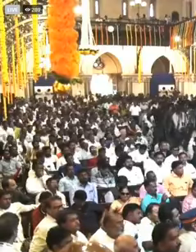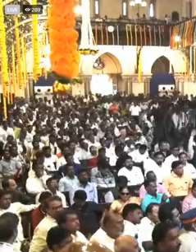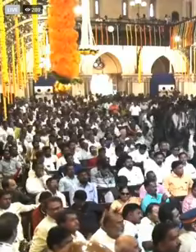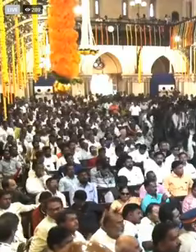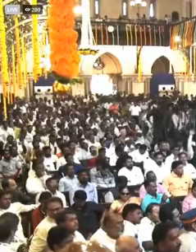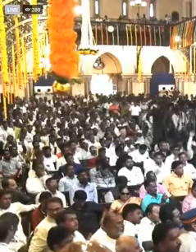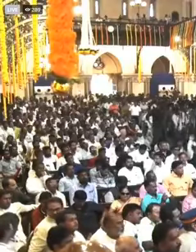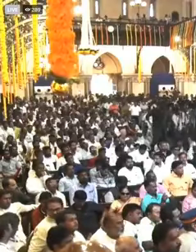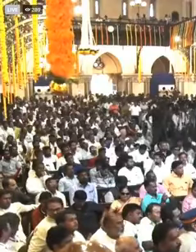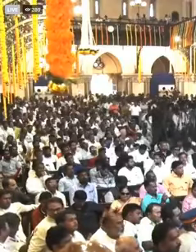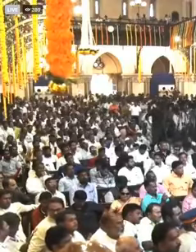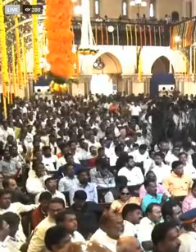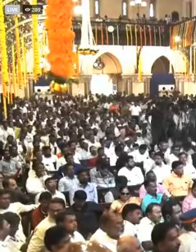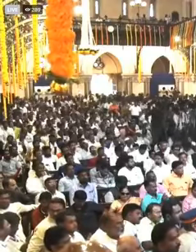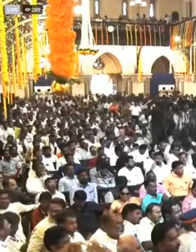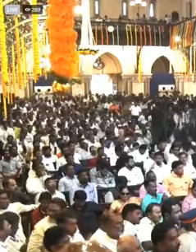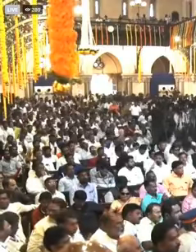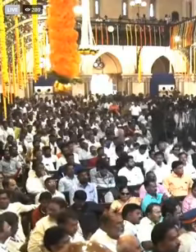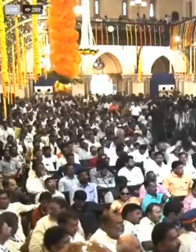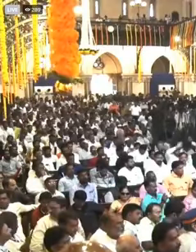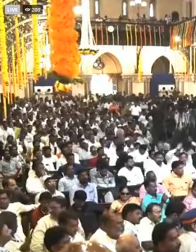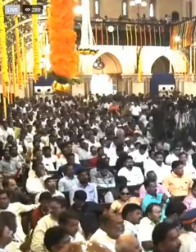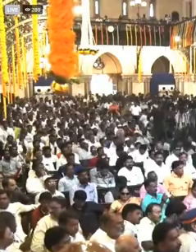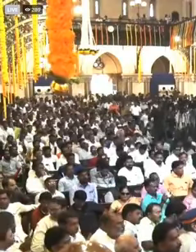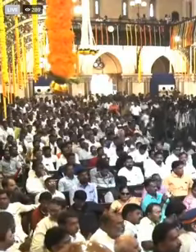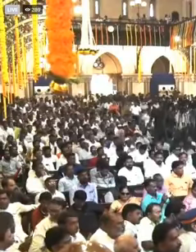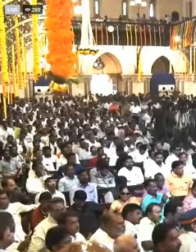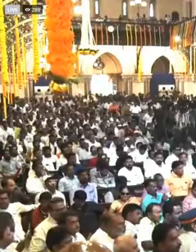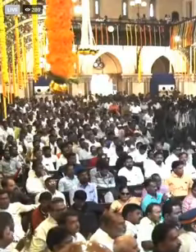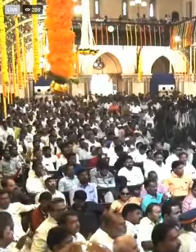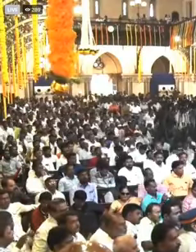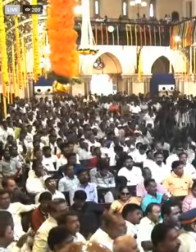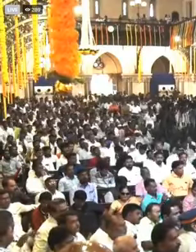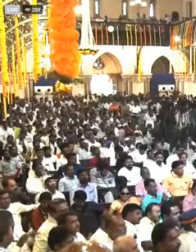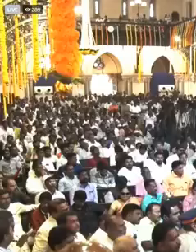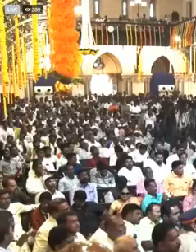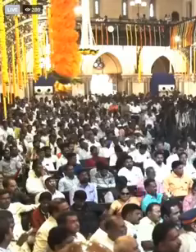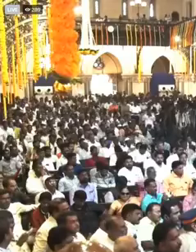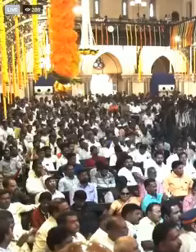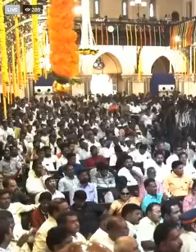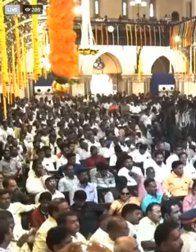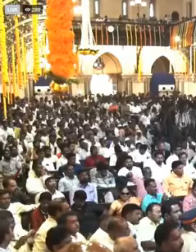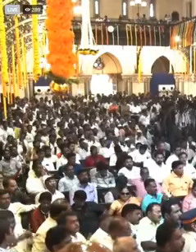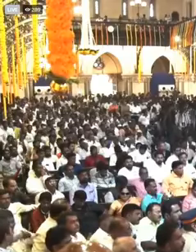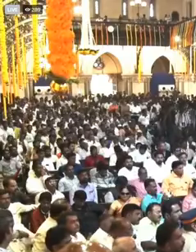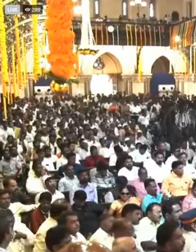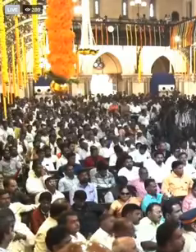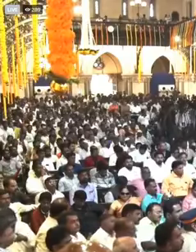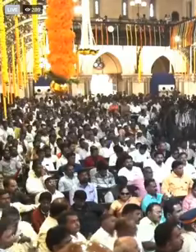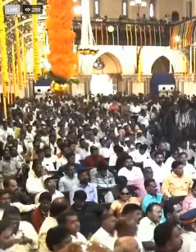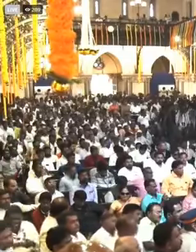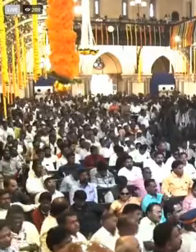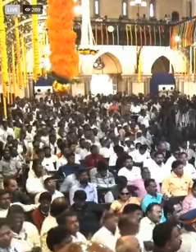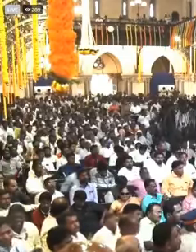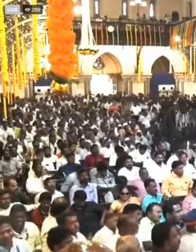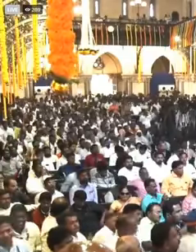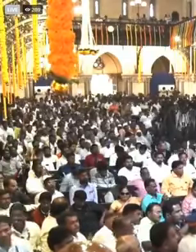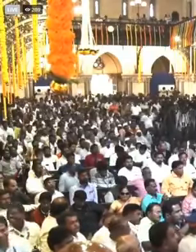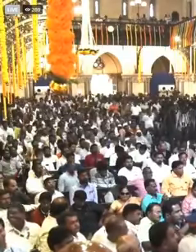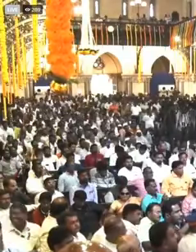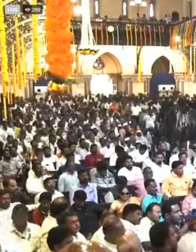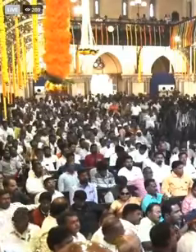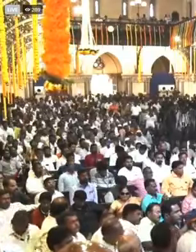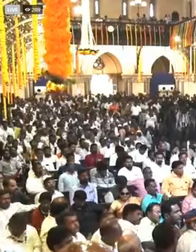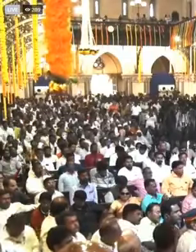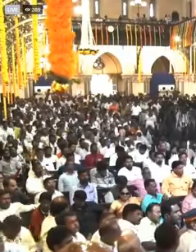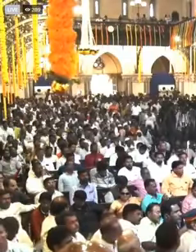होत्या आपल्याला न्याय देण्याच्या त्या मर्यादा आता राहणार नाहीत। आणि बच्चू भाऊंनी मगाशी सूचना केल्याप्रमाणे